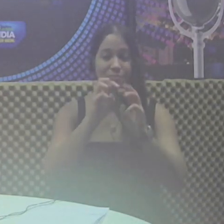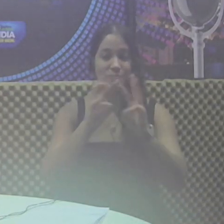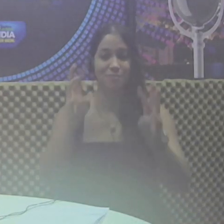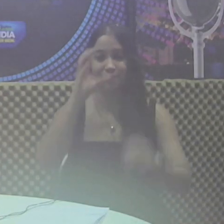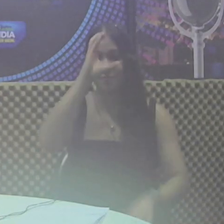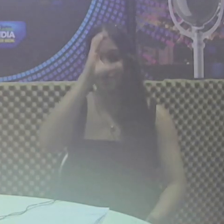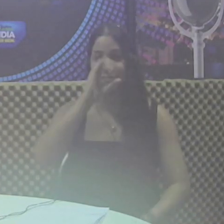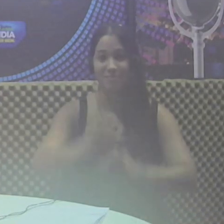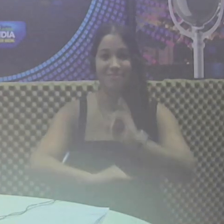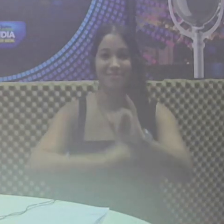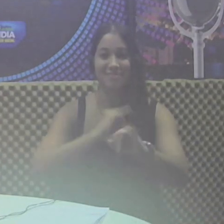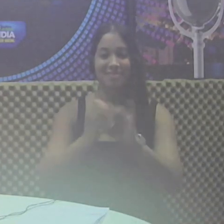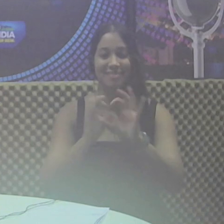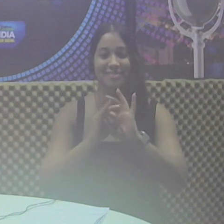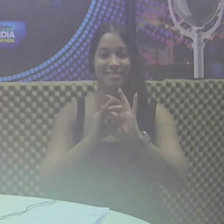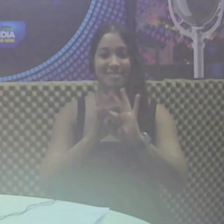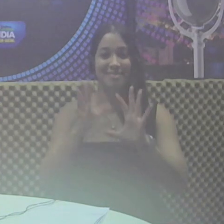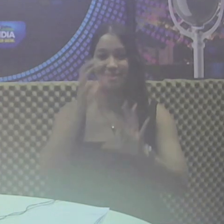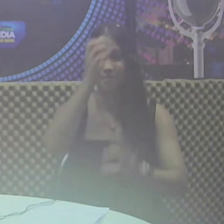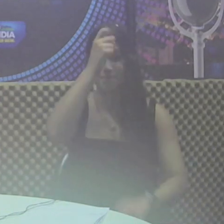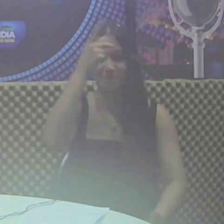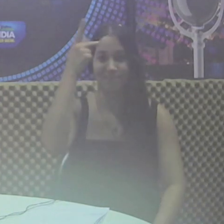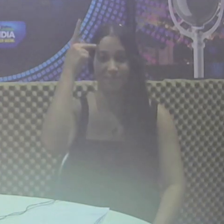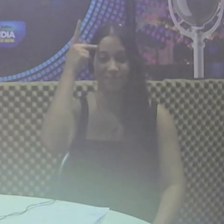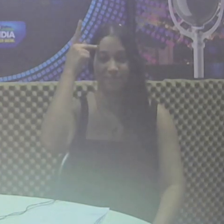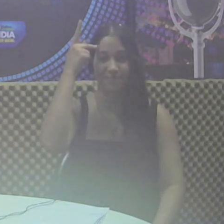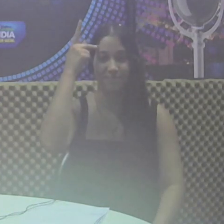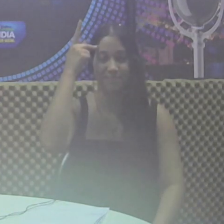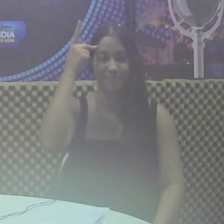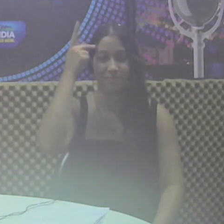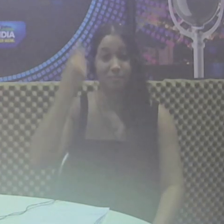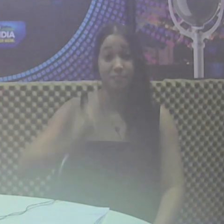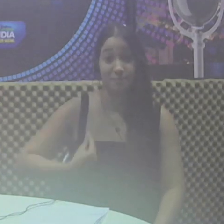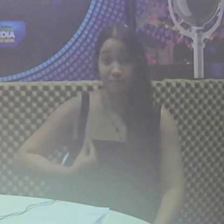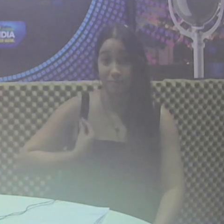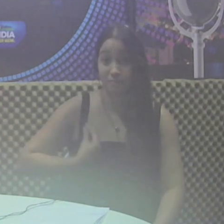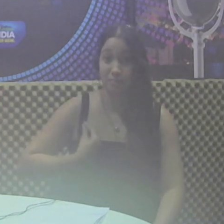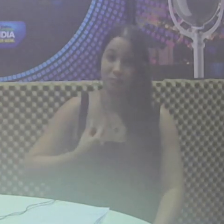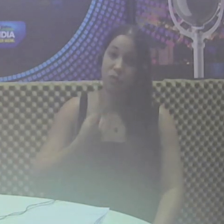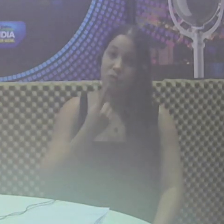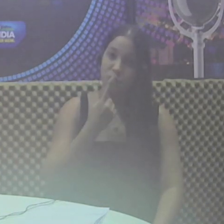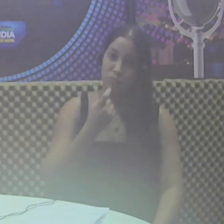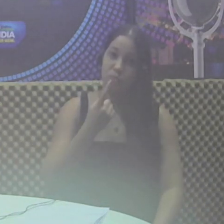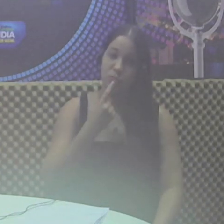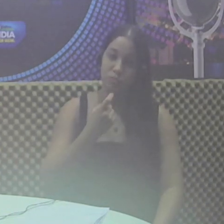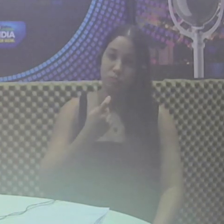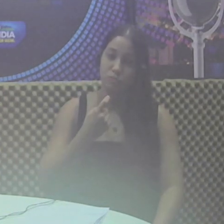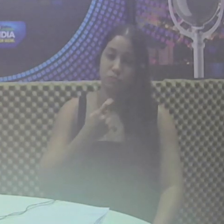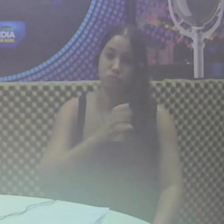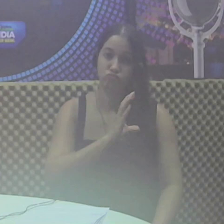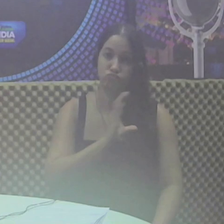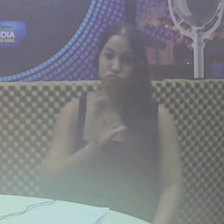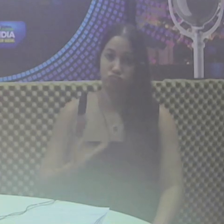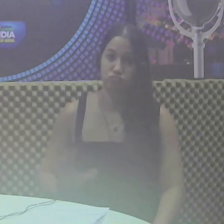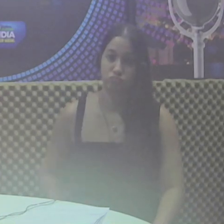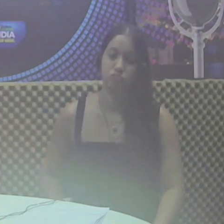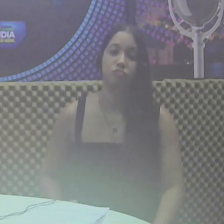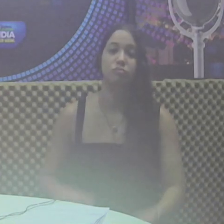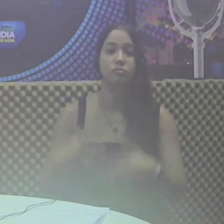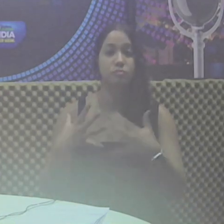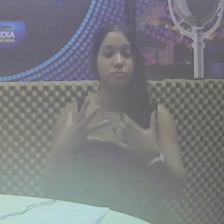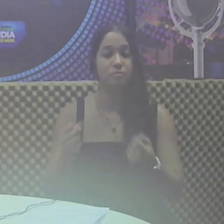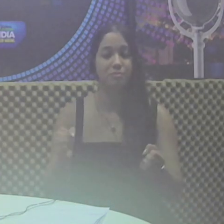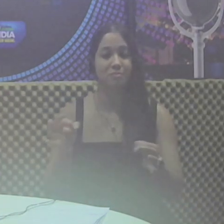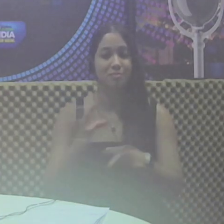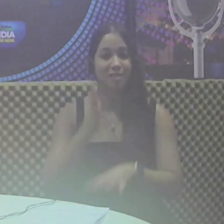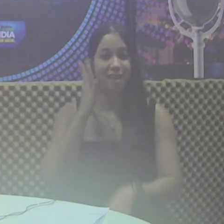plataforma online disponível no portal da Prefeitura. Presencialmente, devido ao feriado prolongado de Corpus Christi, o período de adesão termina